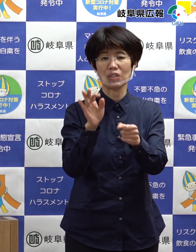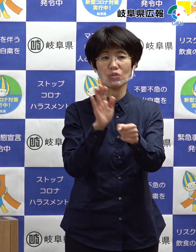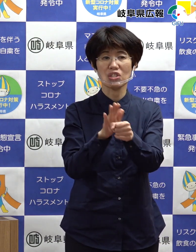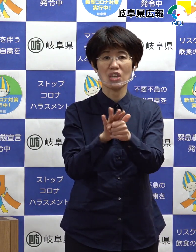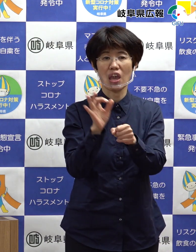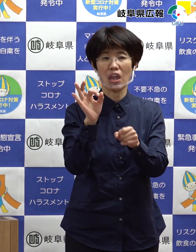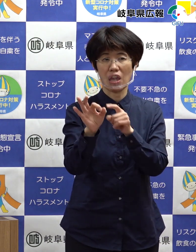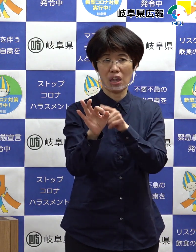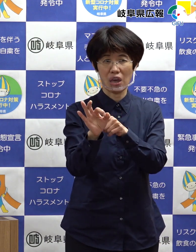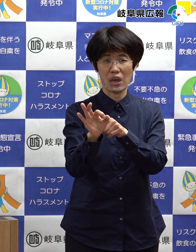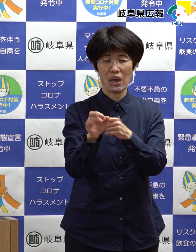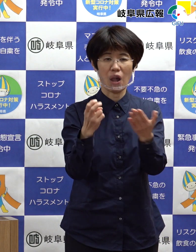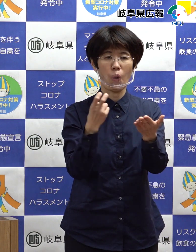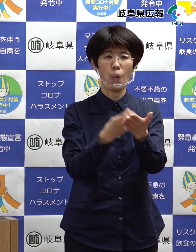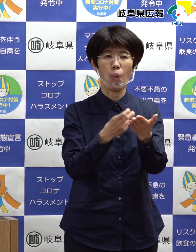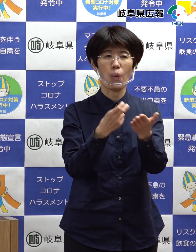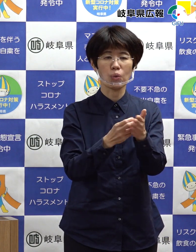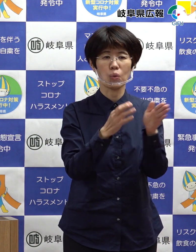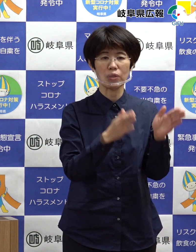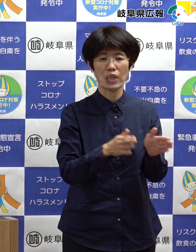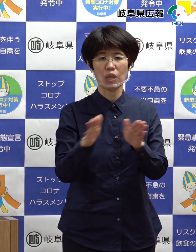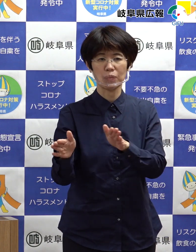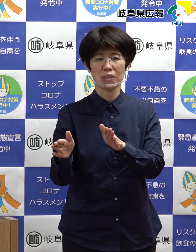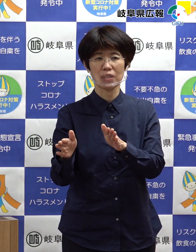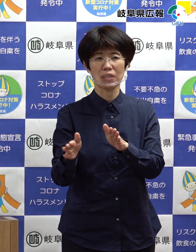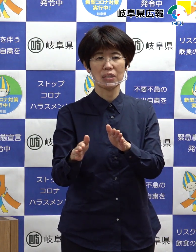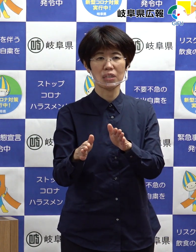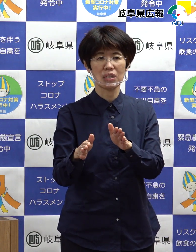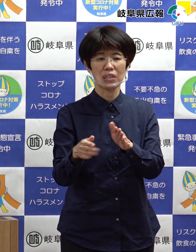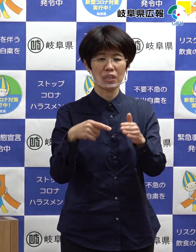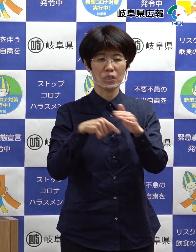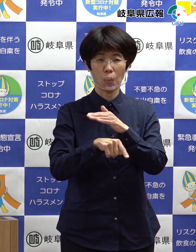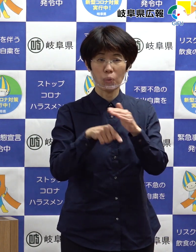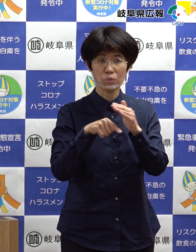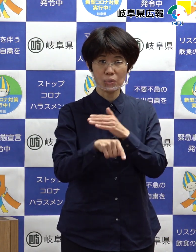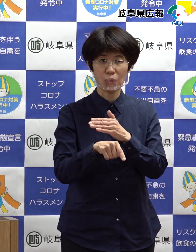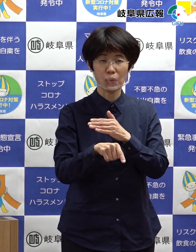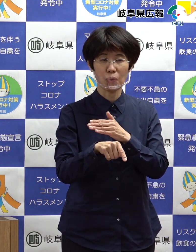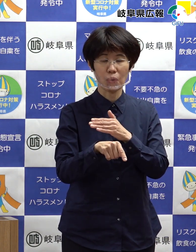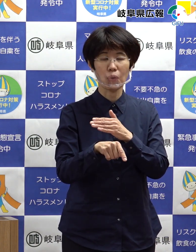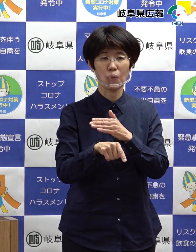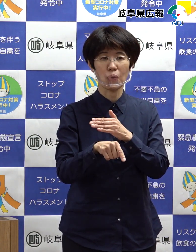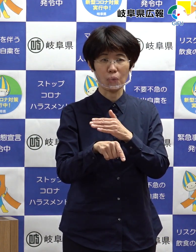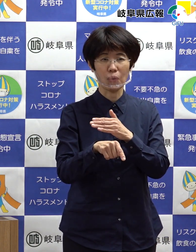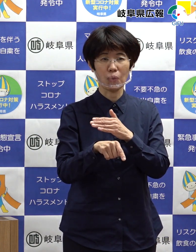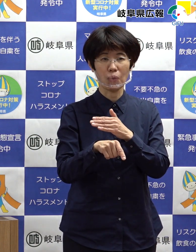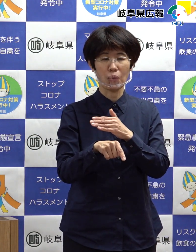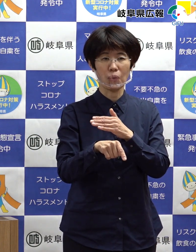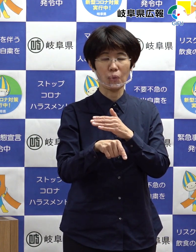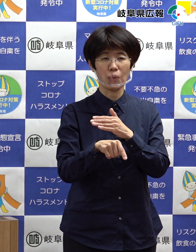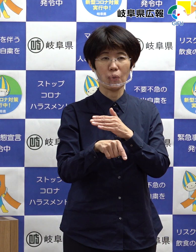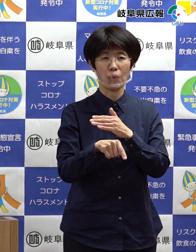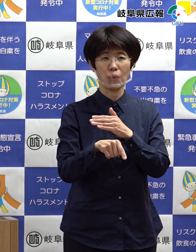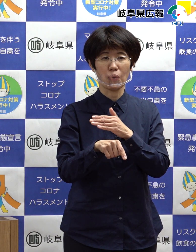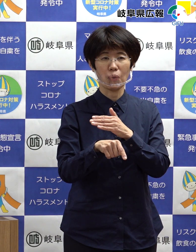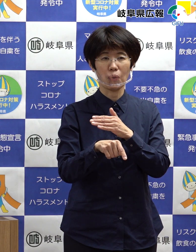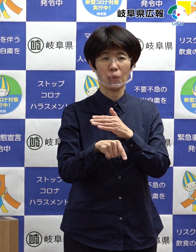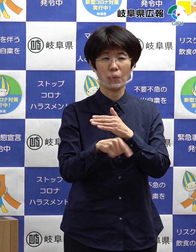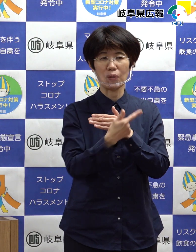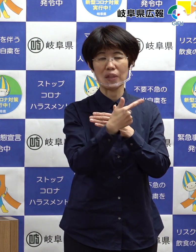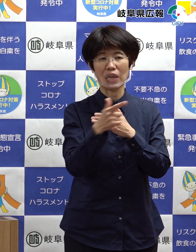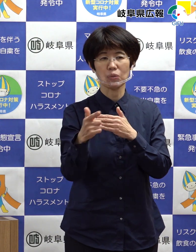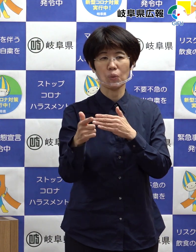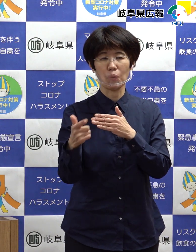か、あるいは法的な要請に対する法的な根拠とか、あるいは一定のそういう法のディスプリンと